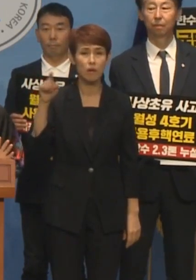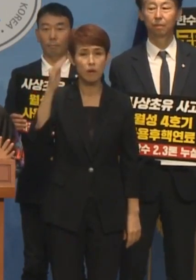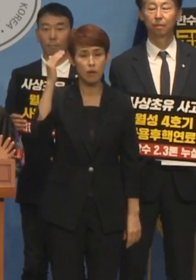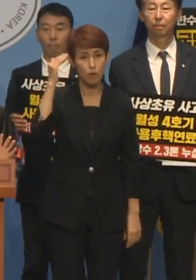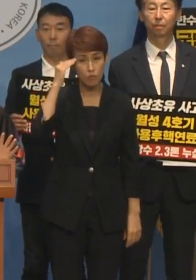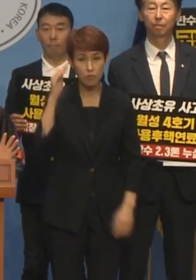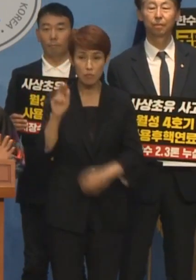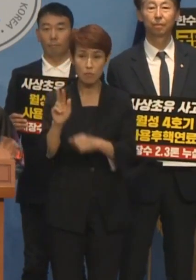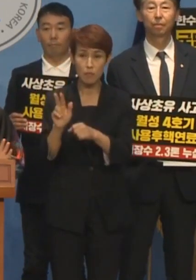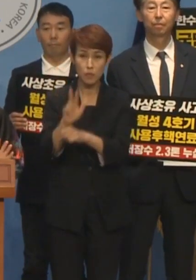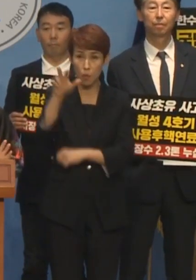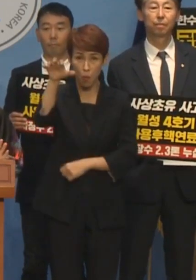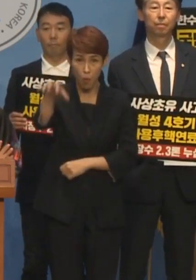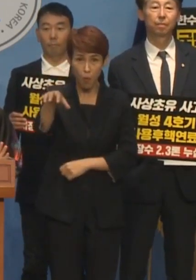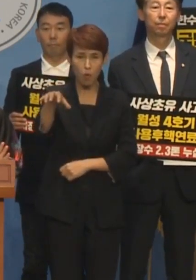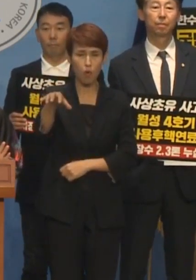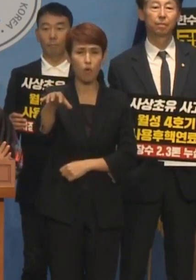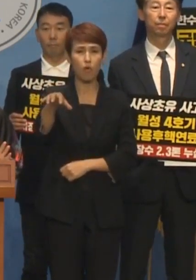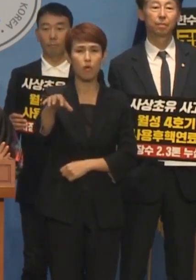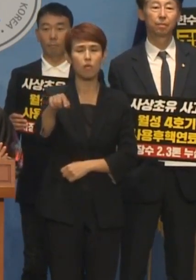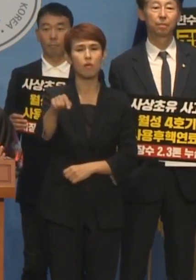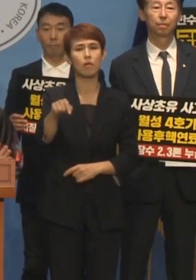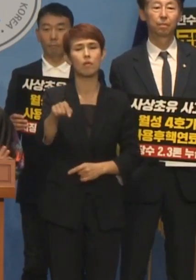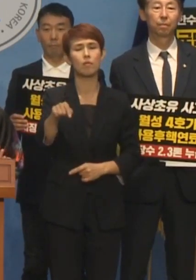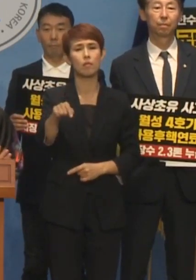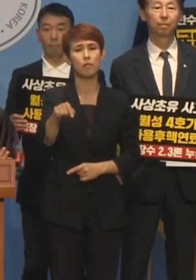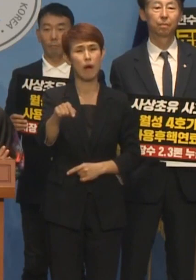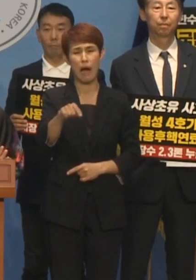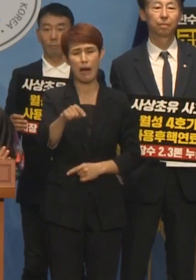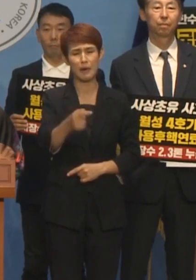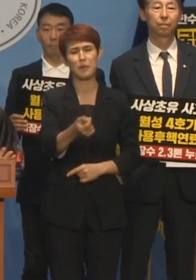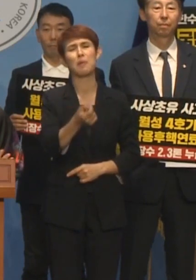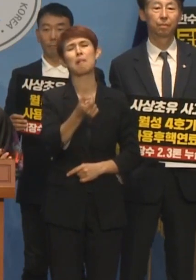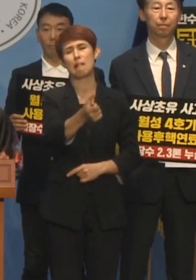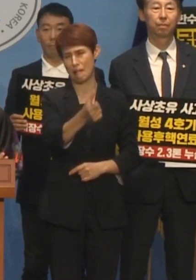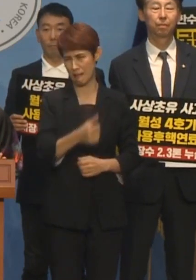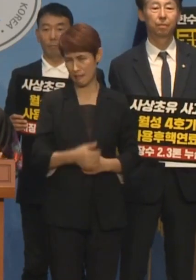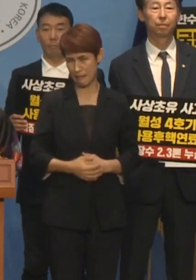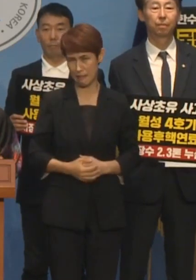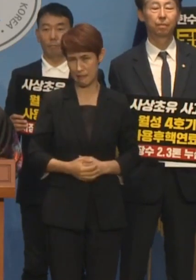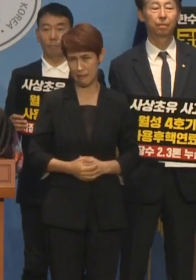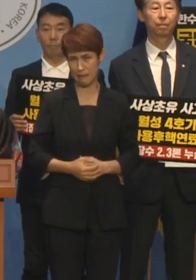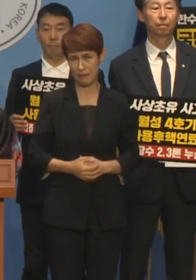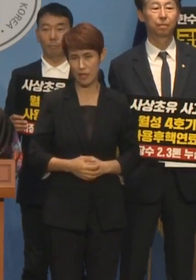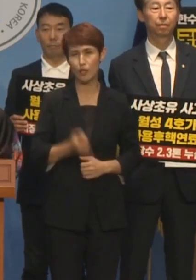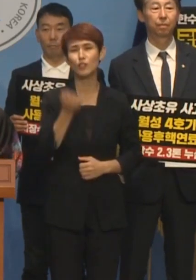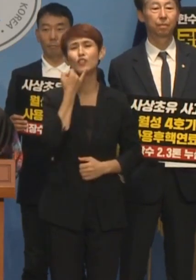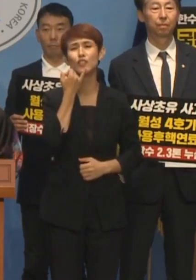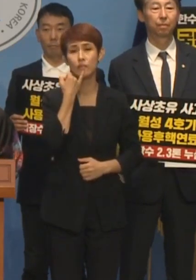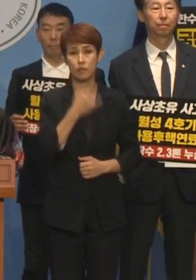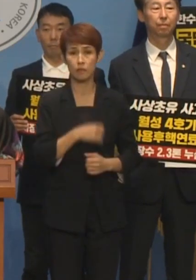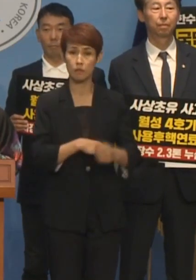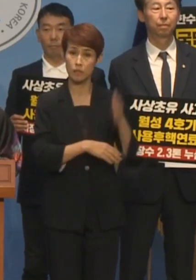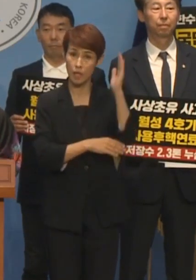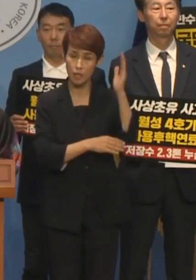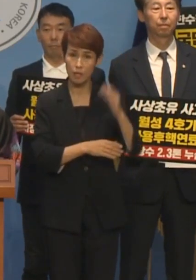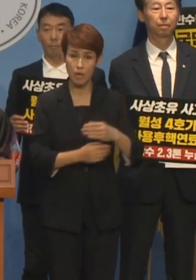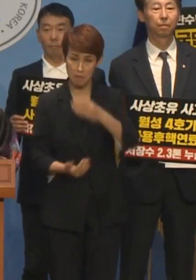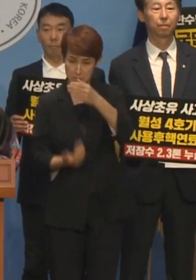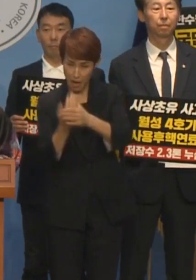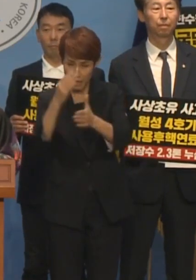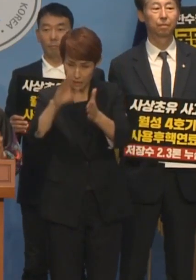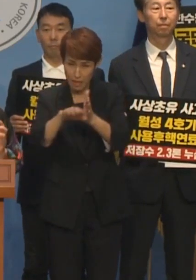이거는 미미한 방사능도 정말 기준치 아래 조금밖에 안 나왔다고 늘 이렇게 주장합니다. 사고가 날